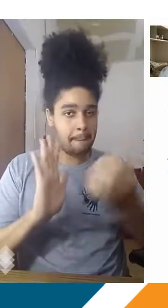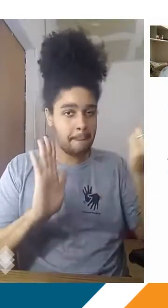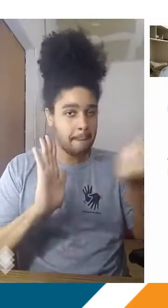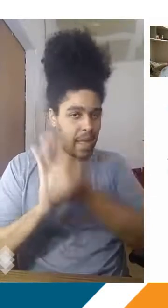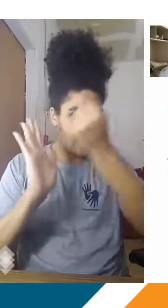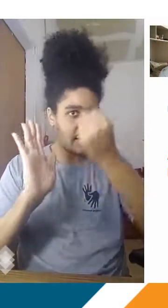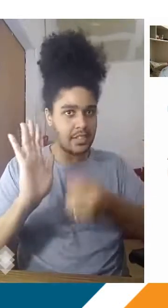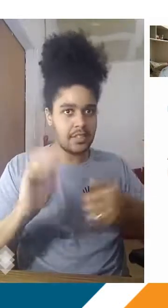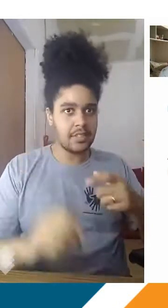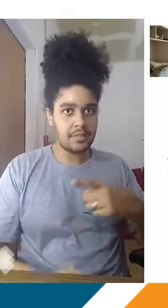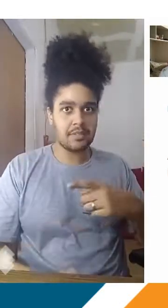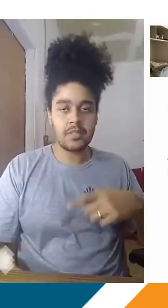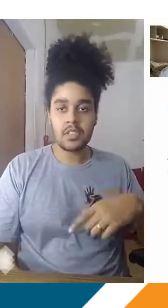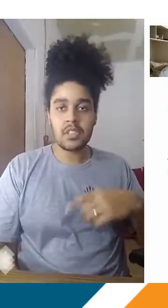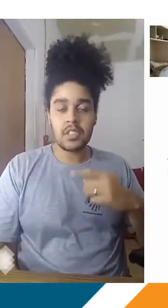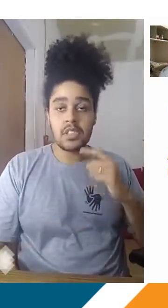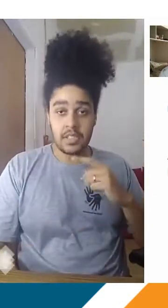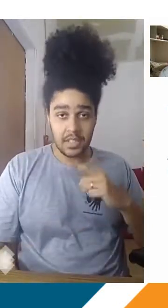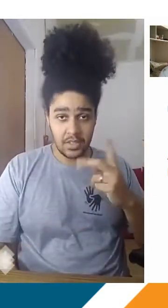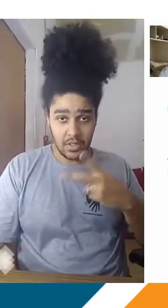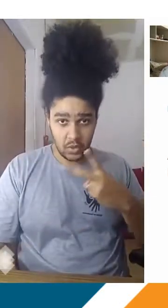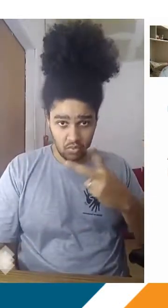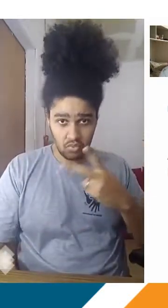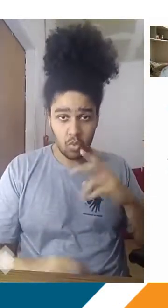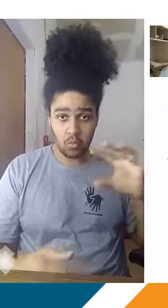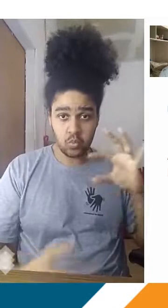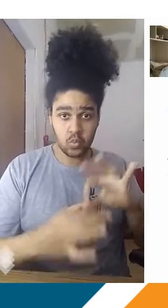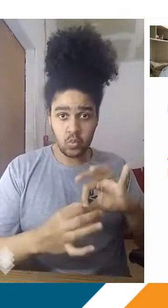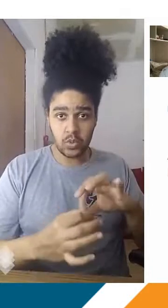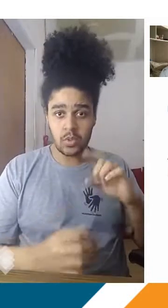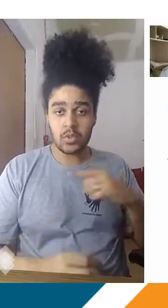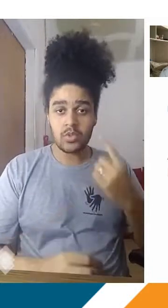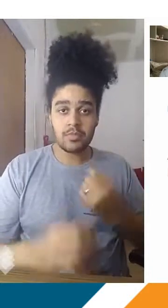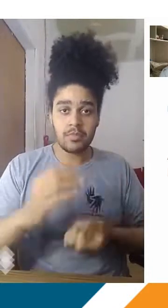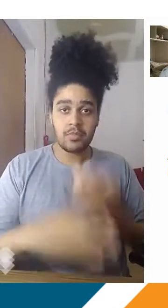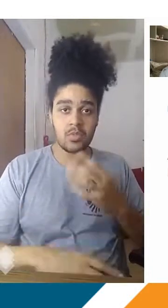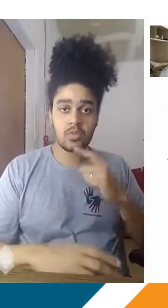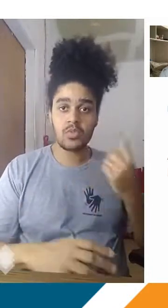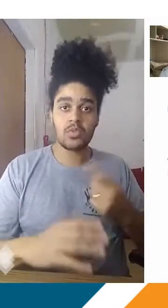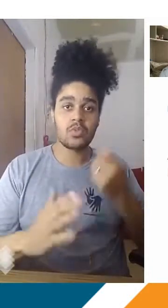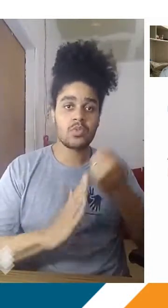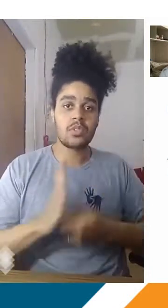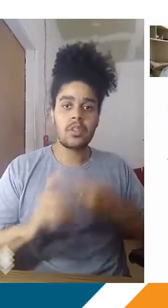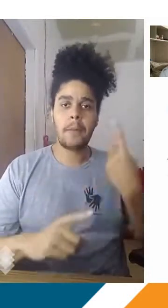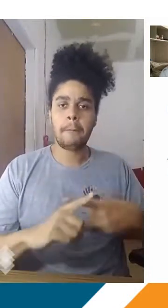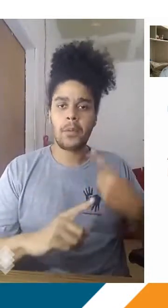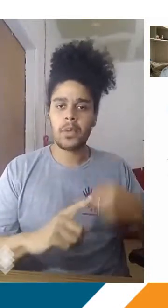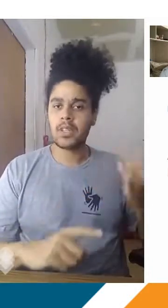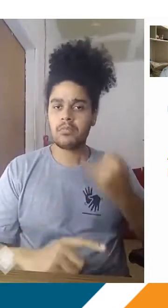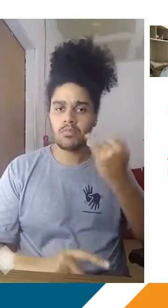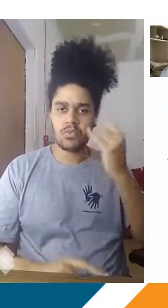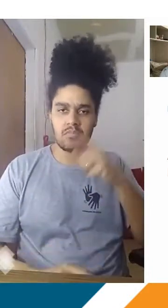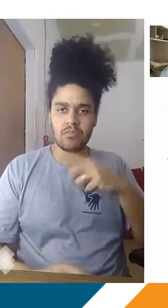junto com a palavra ciência, no termo científica, e esses dois vão se vincular para que a gente possa construir o nosso texto.